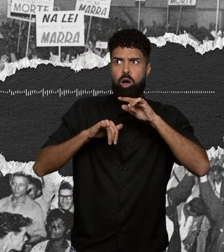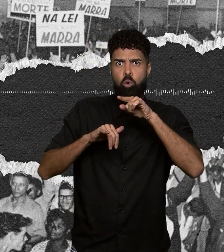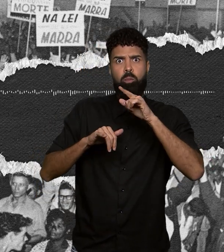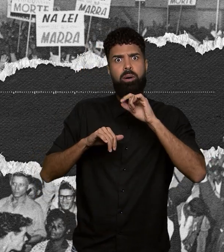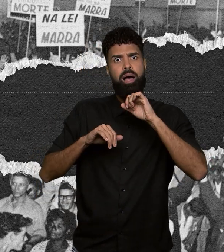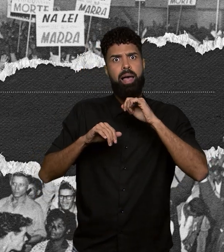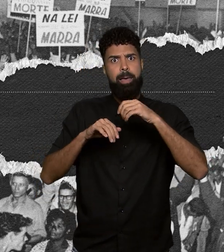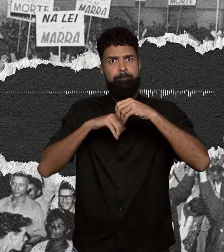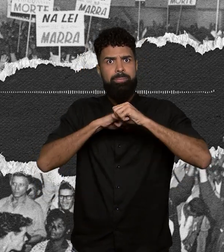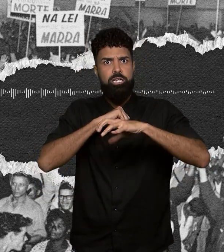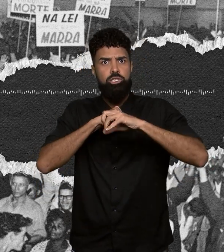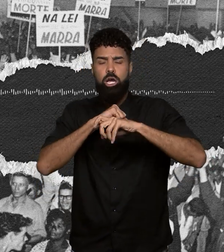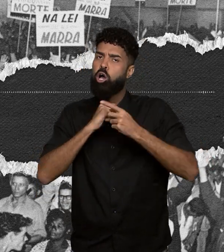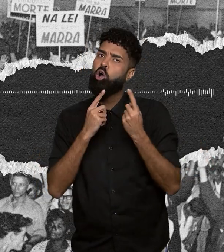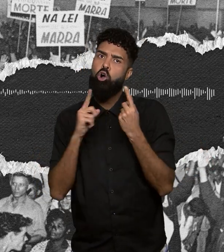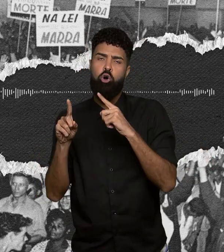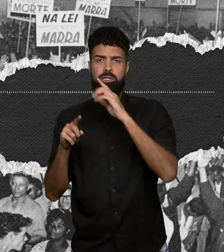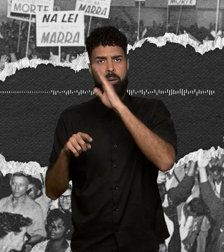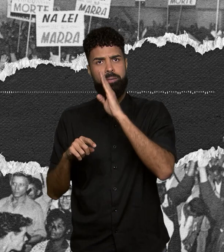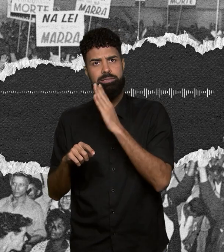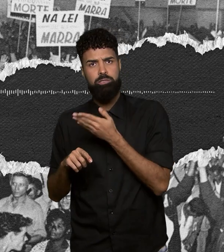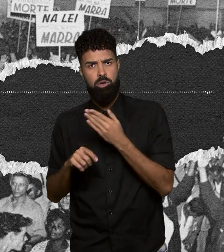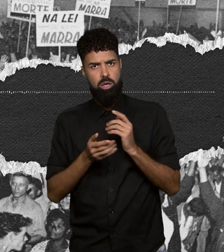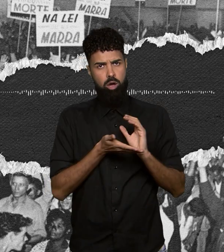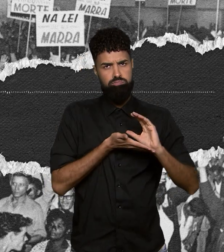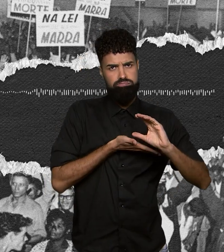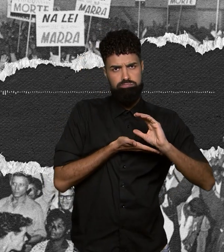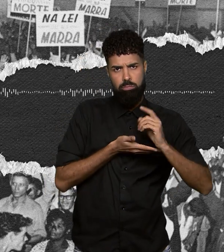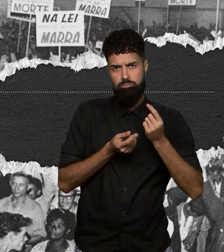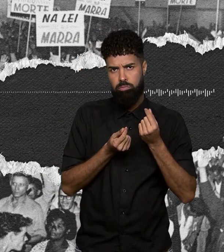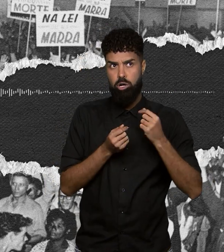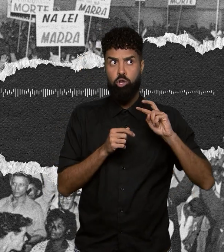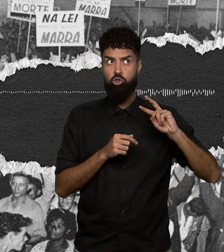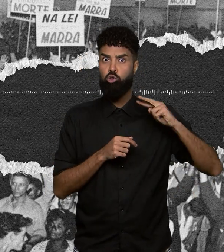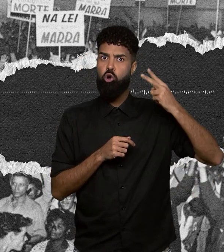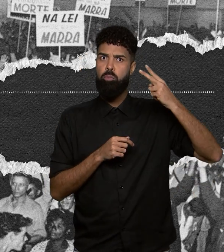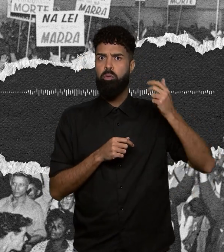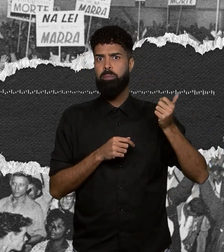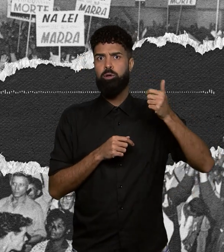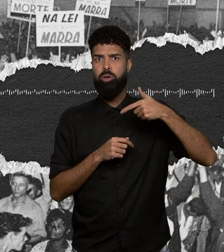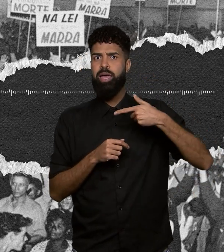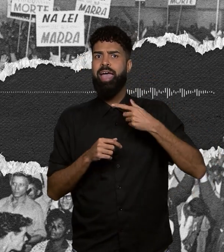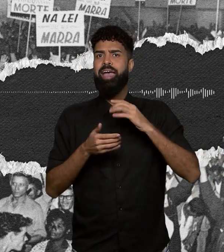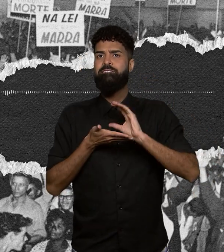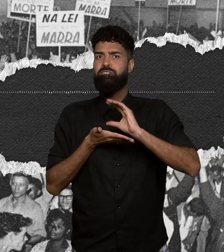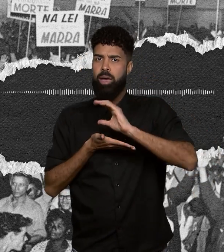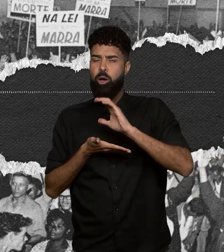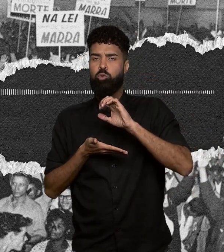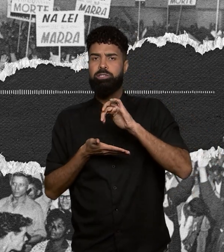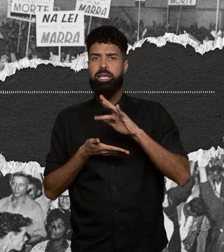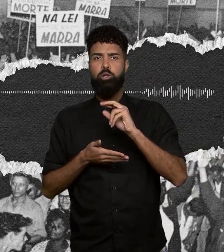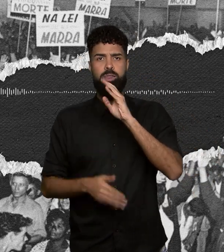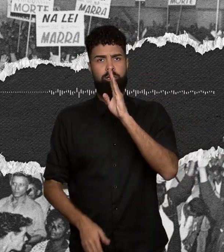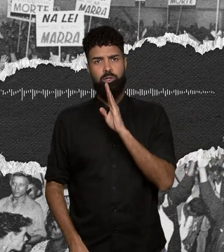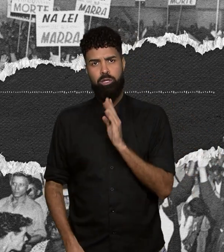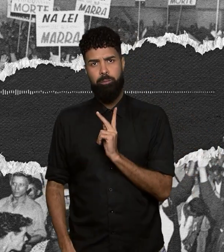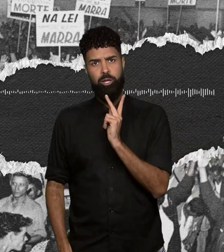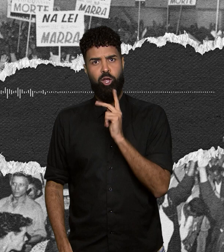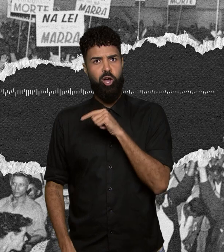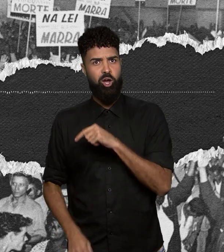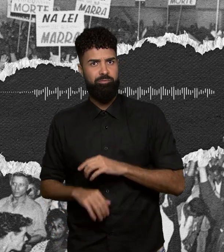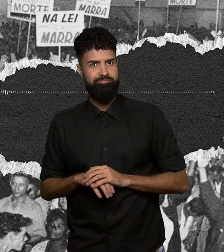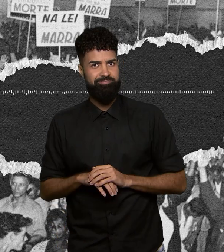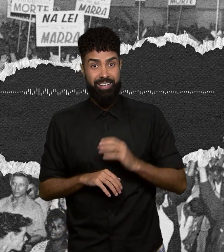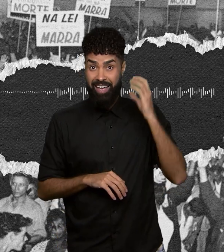monopólio Nacional orçamento que chegava a ser mais do que o dobro da verba do Conselho Nacional do petróleo sabe que a Rádio